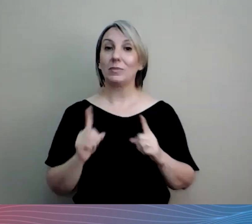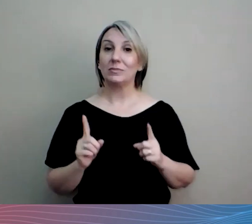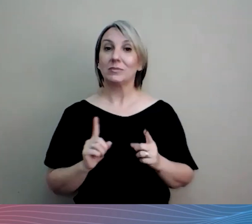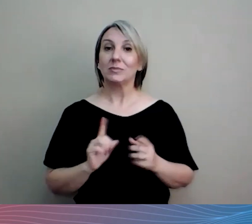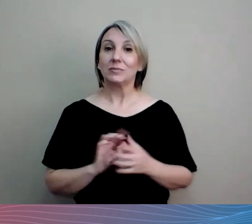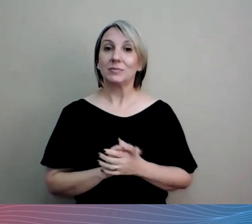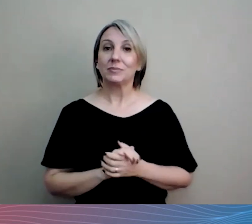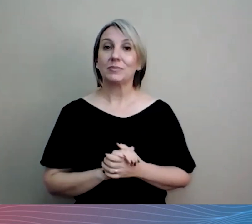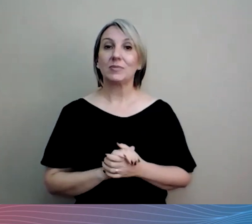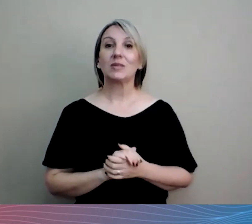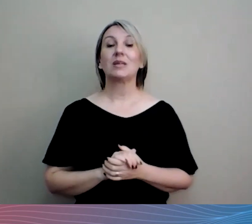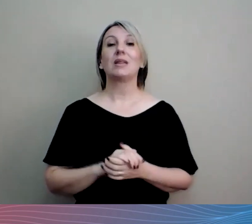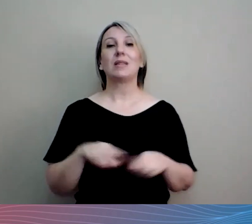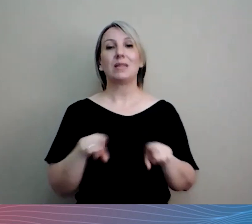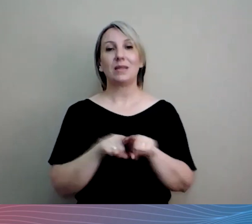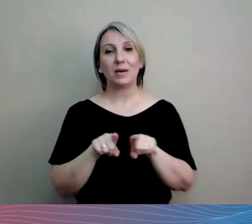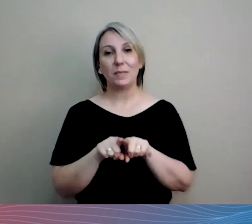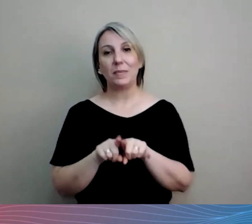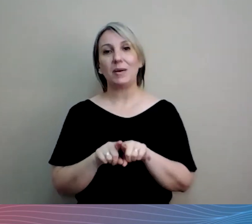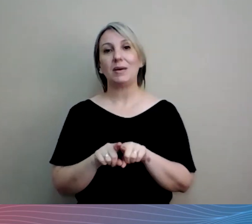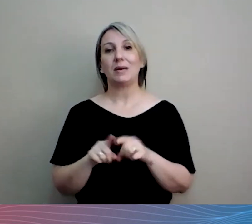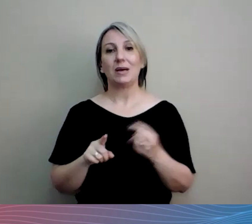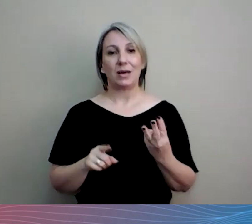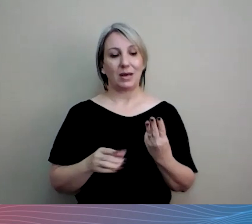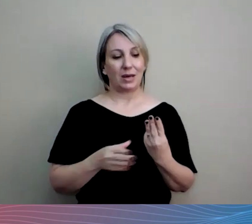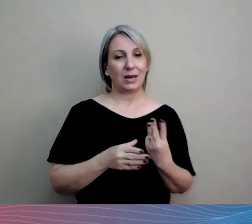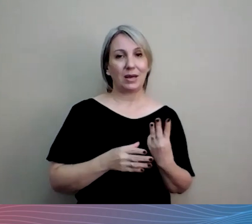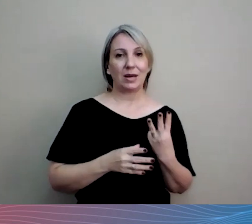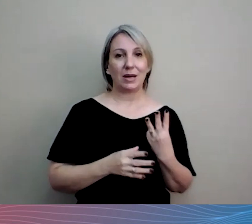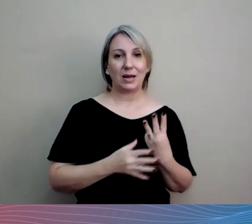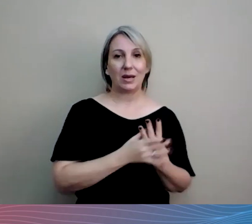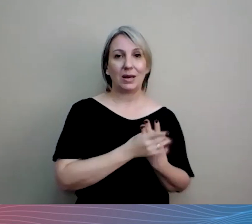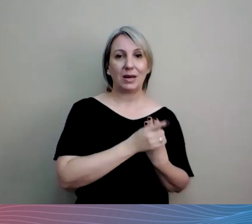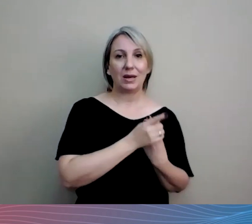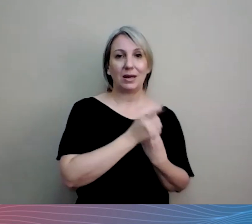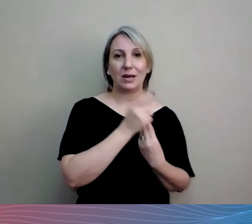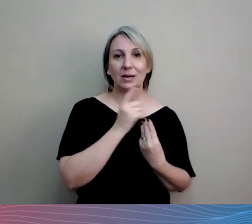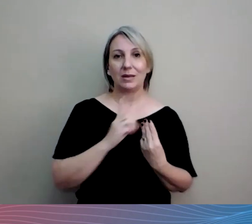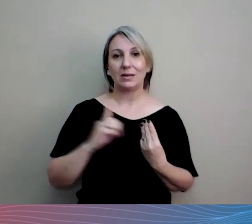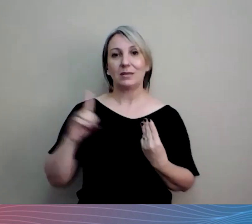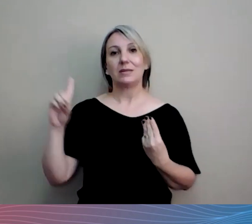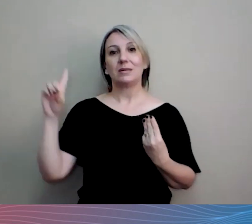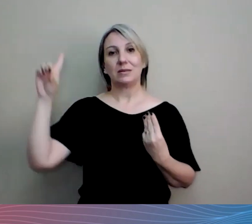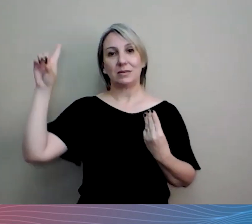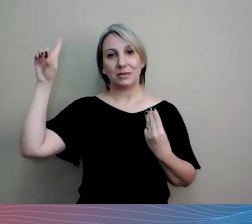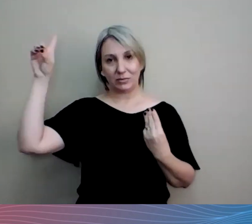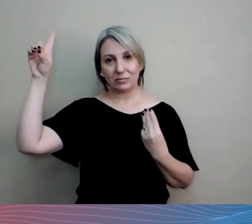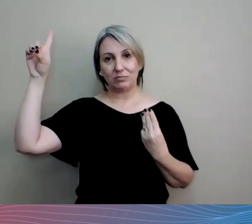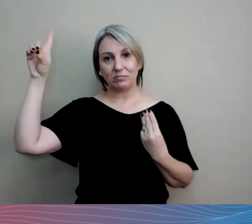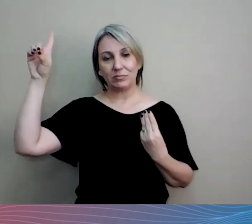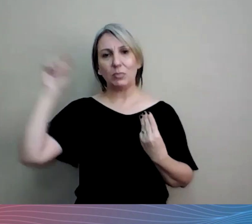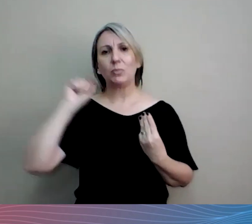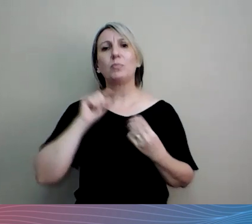é triuno para poder realizar a obra da redenção